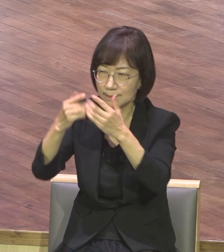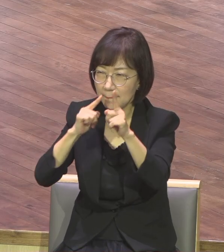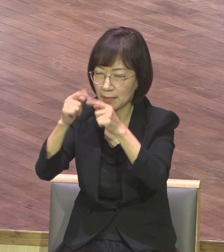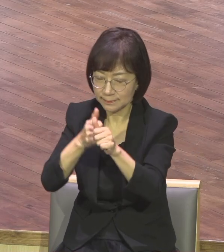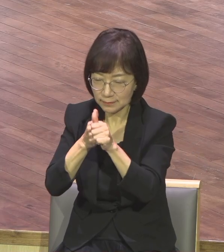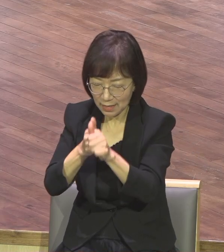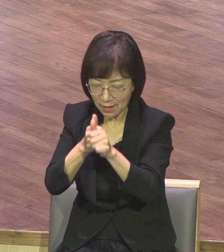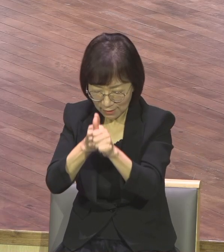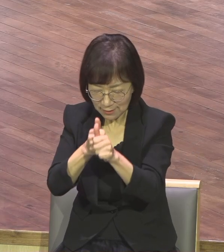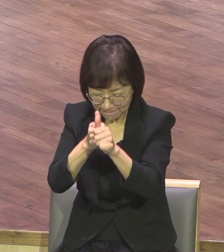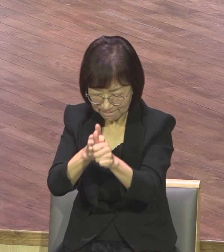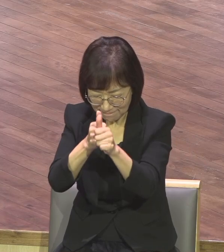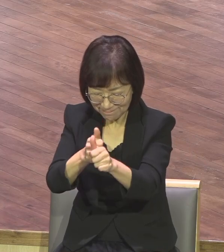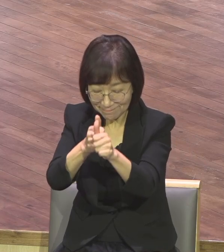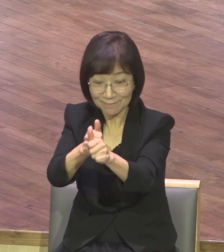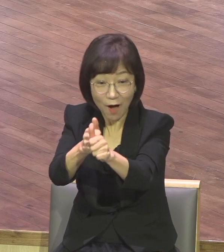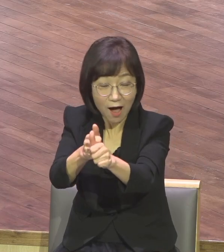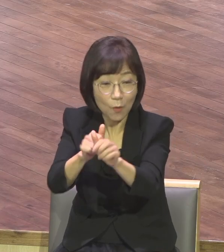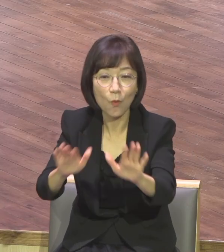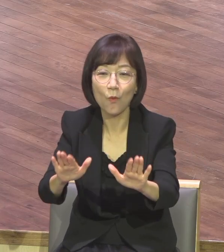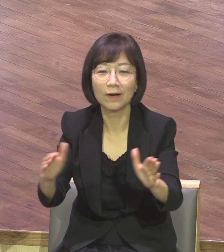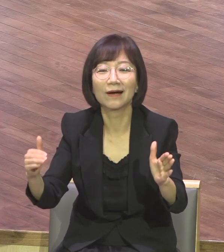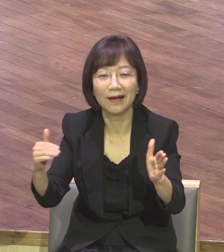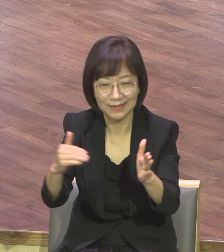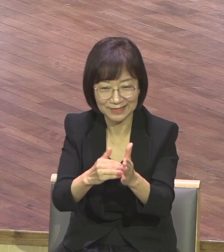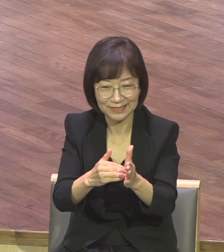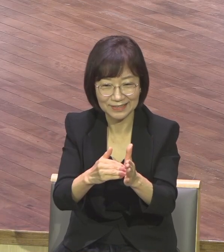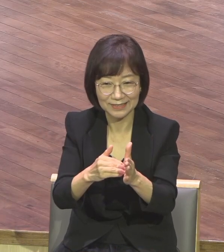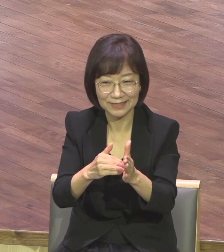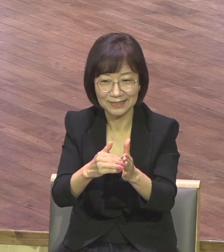그렇게 따라왔습니다. 그